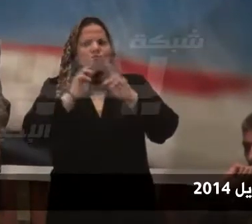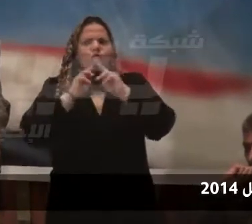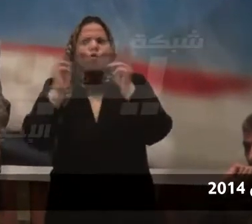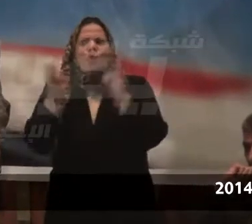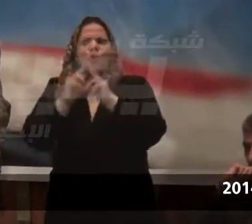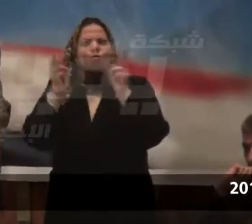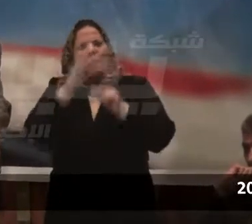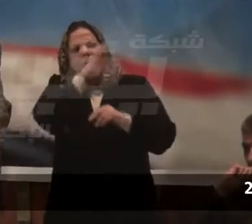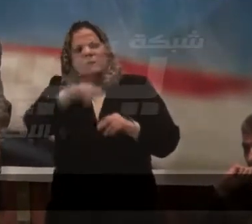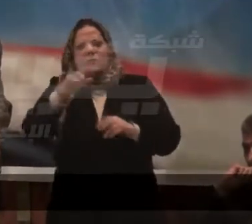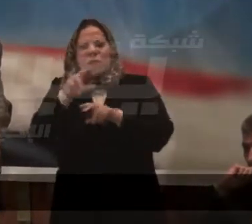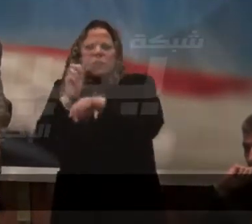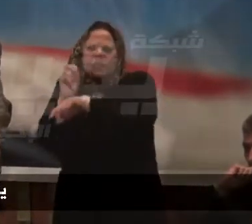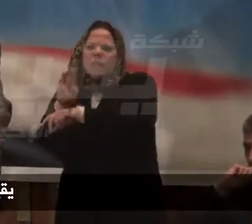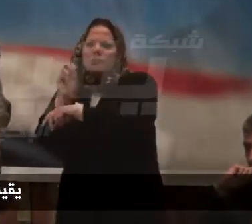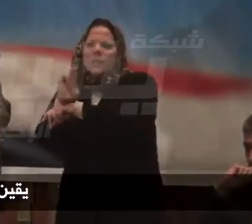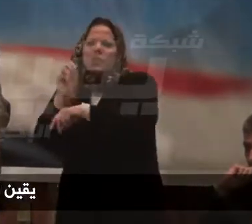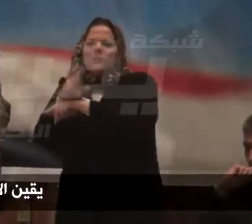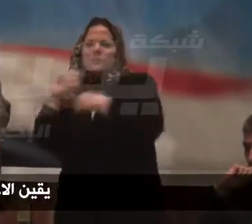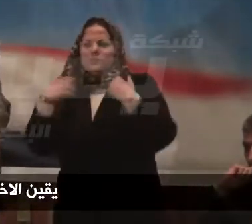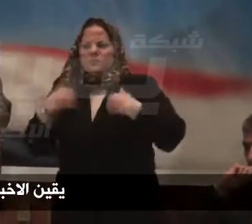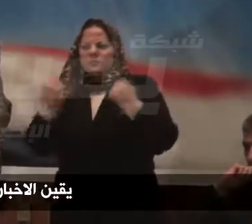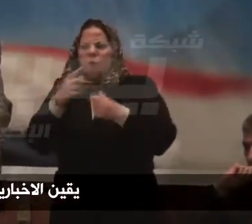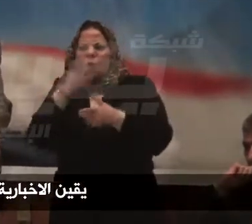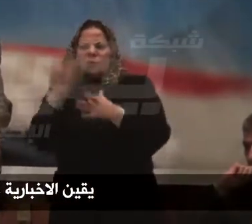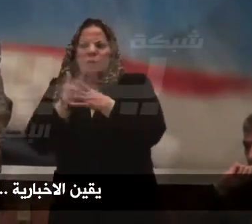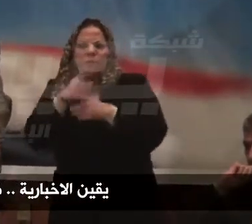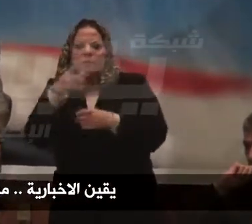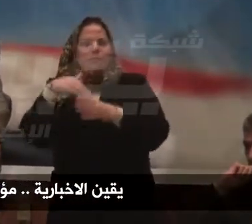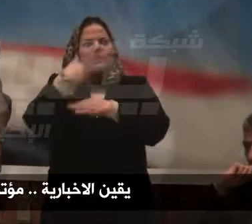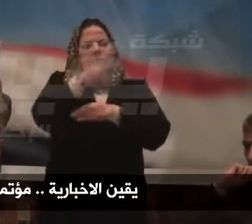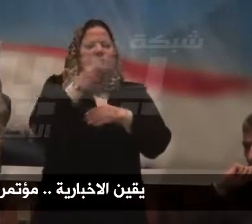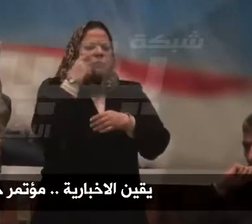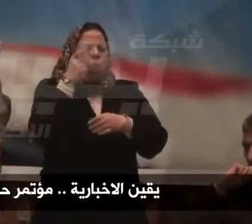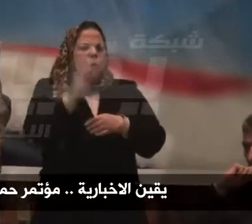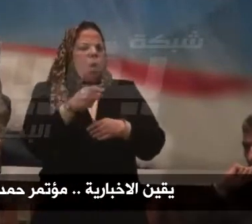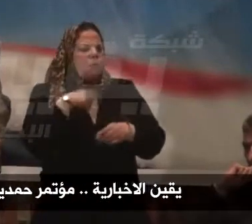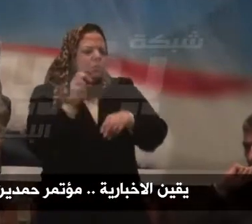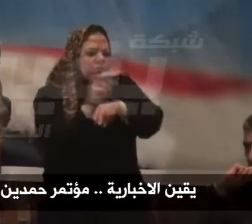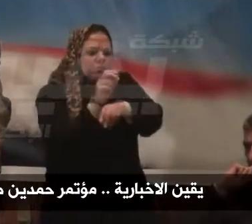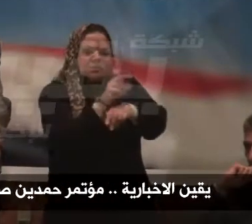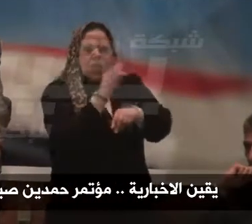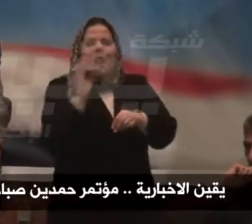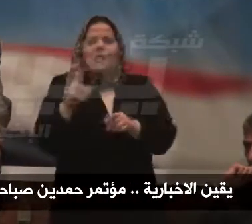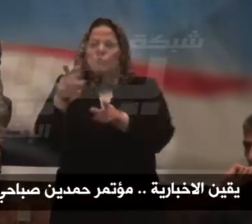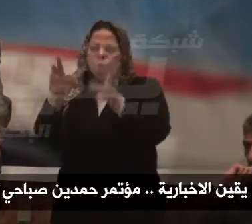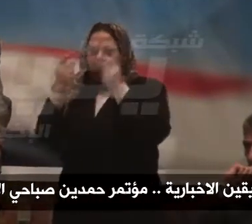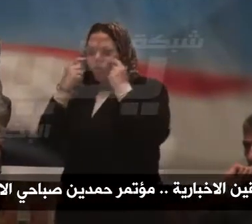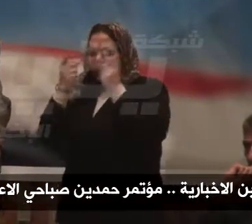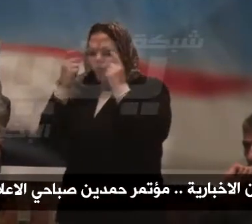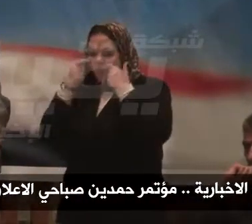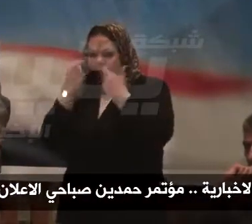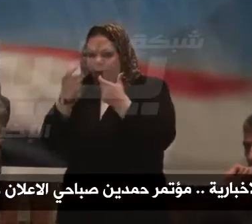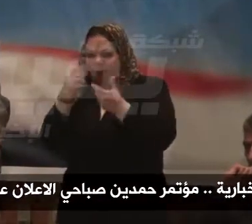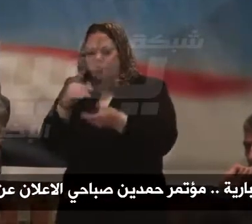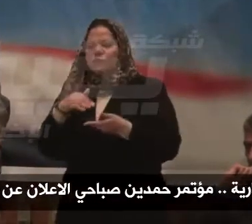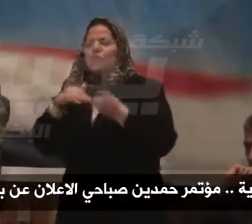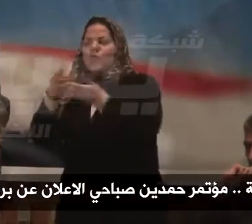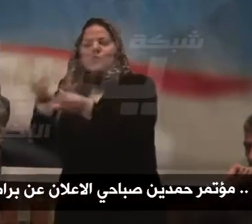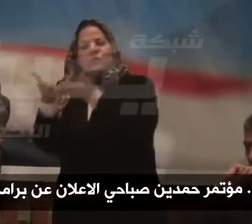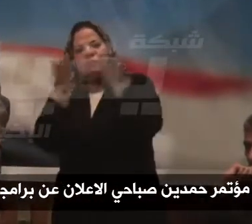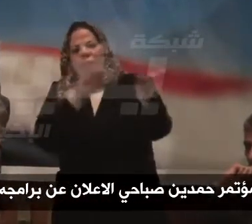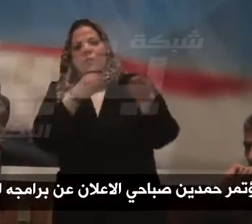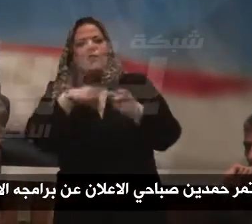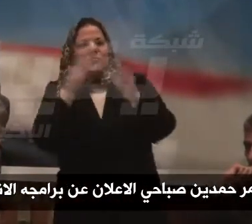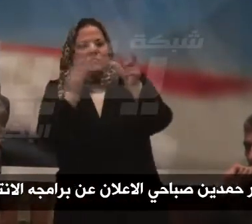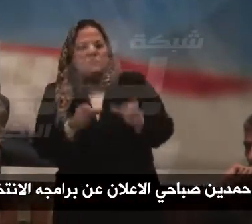ده تدريب متتالي، لكن معاه كمان الرعاية اللازمة لمقدمي الخدمة الصحية